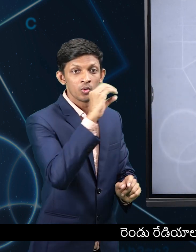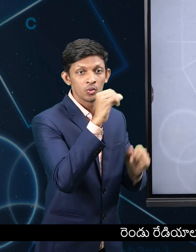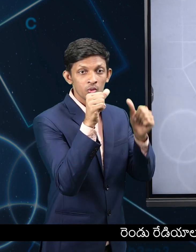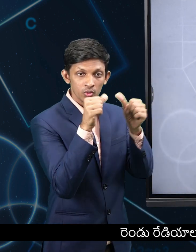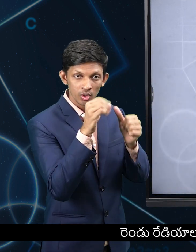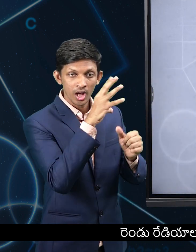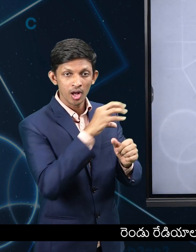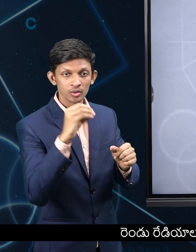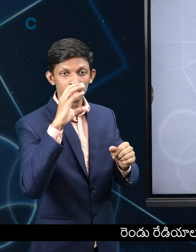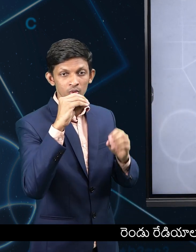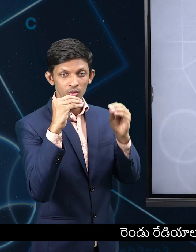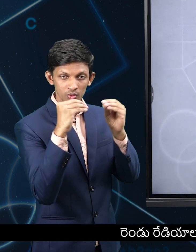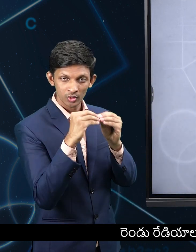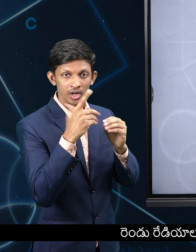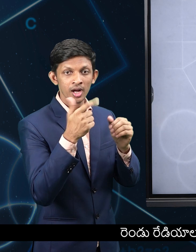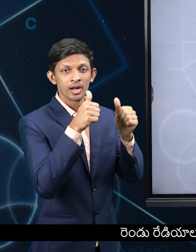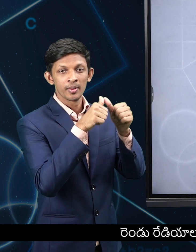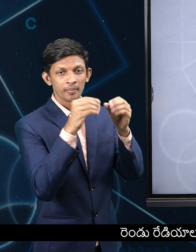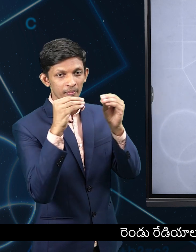మరియు ఒక ఆర్క్ AB.